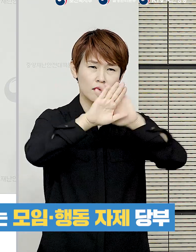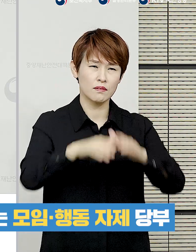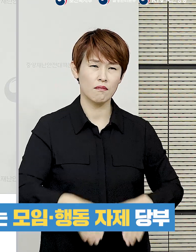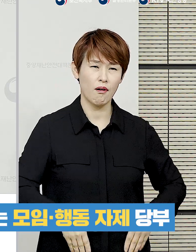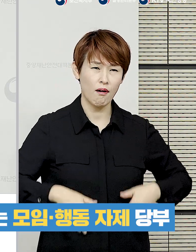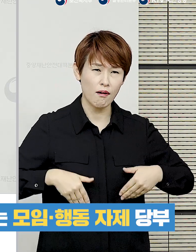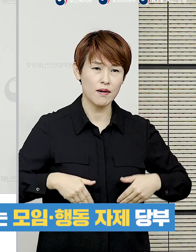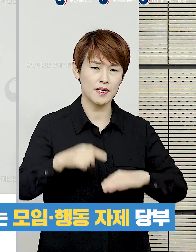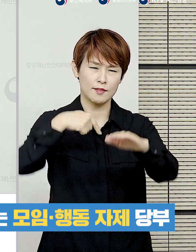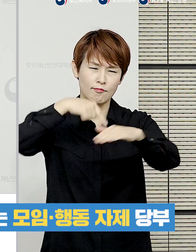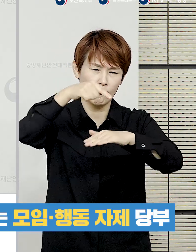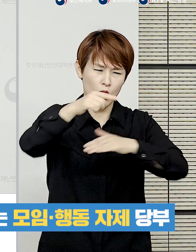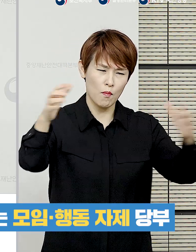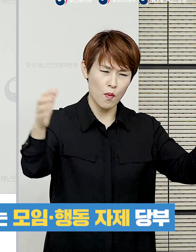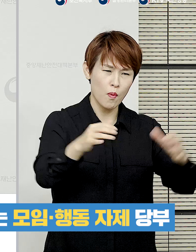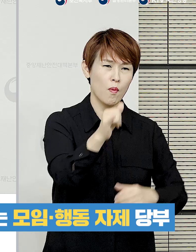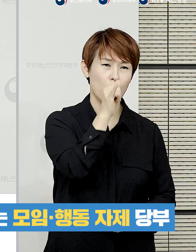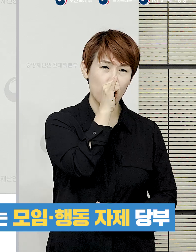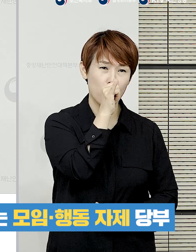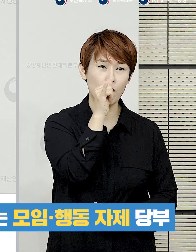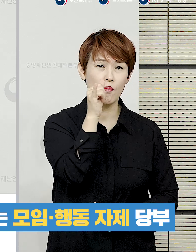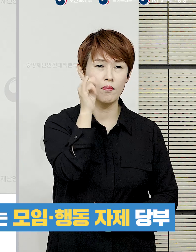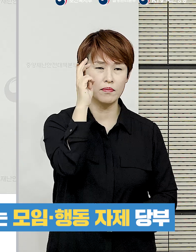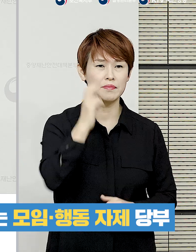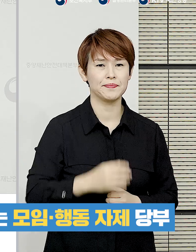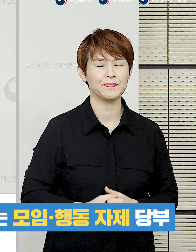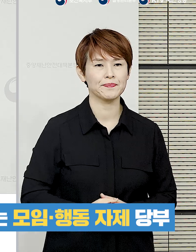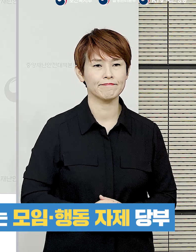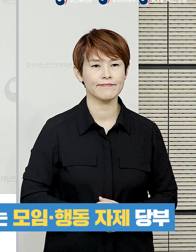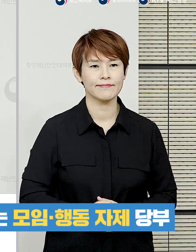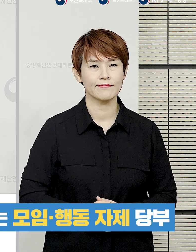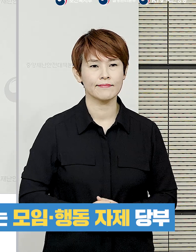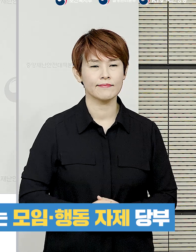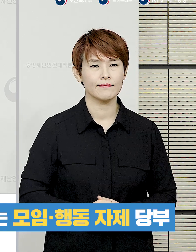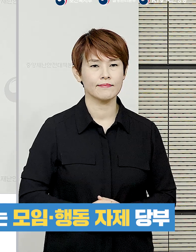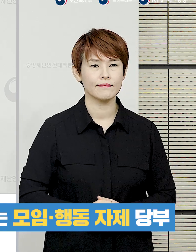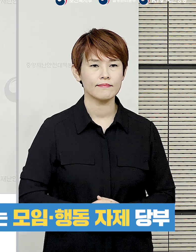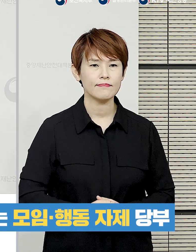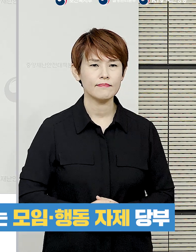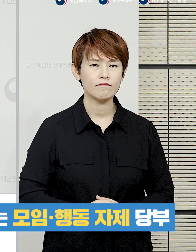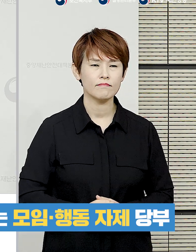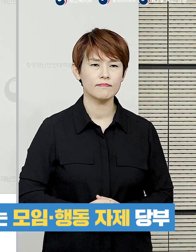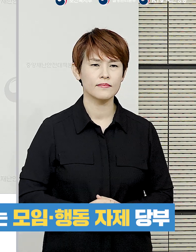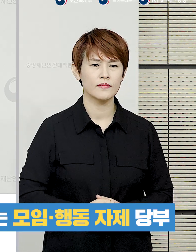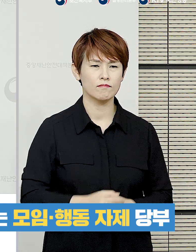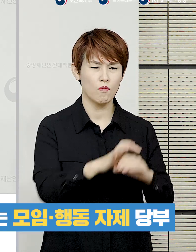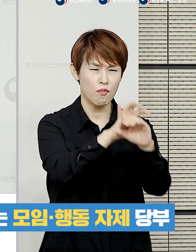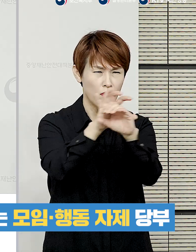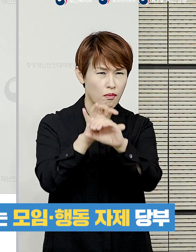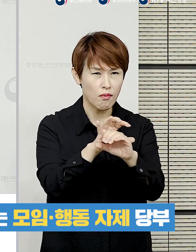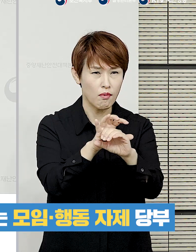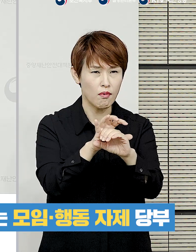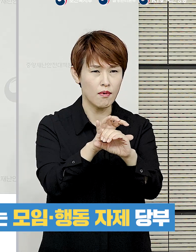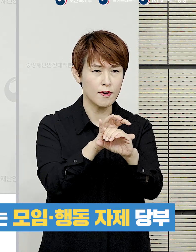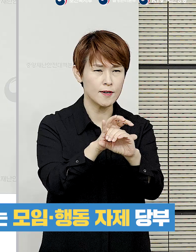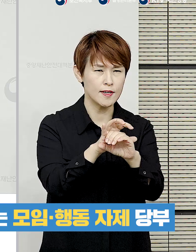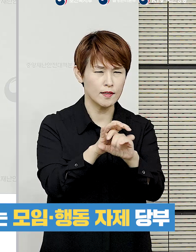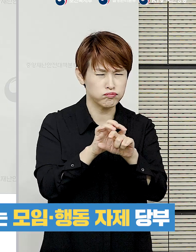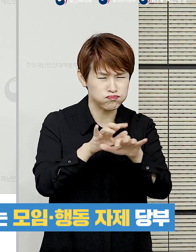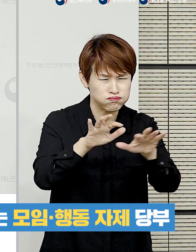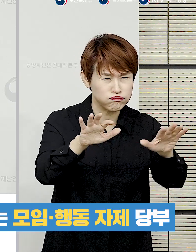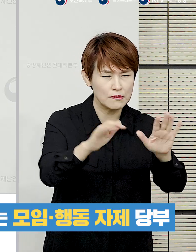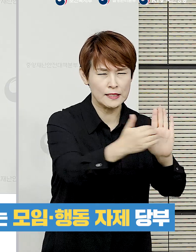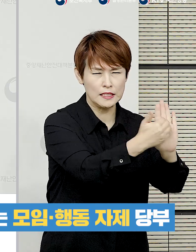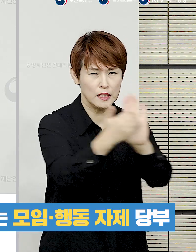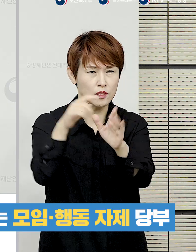야외 활동이나 모임을 계획하고 있는 분들이 있을 수 있습니다. 하지만 아직은 코로나19의 확산을 막기 위해